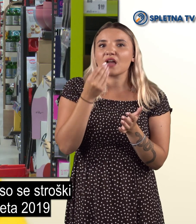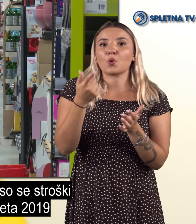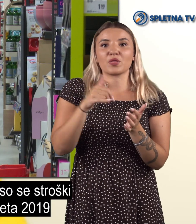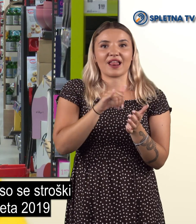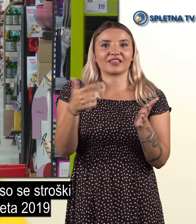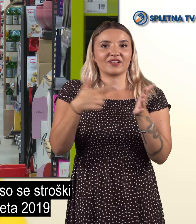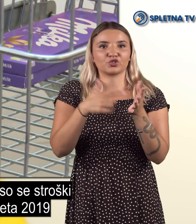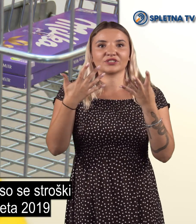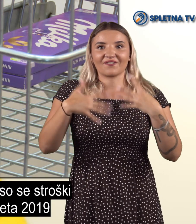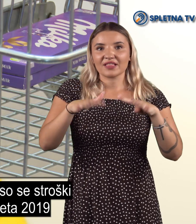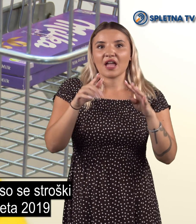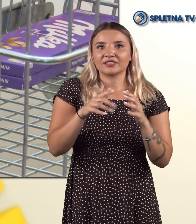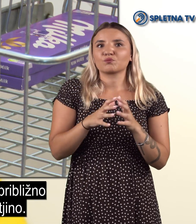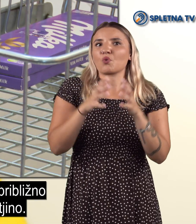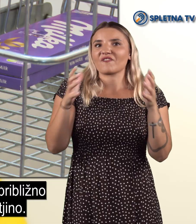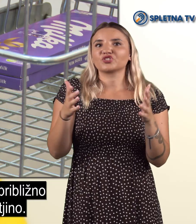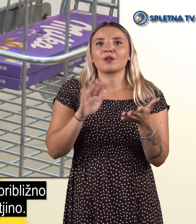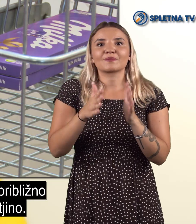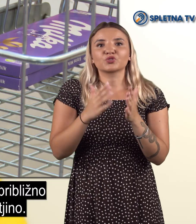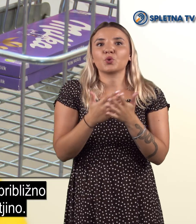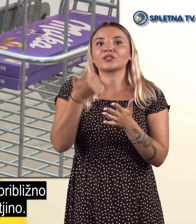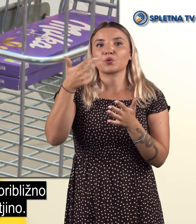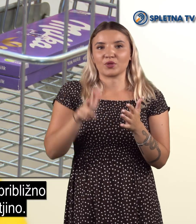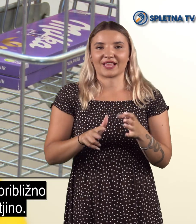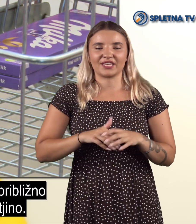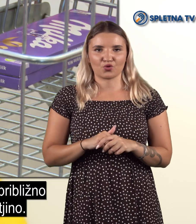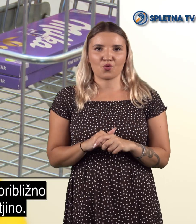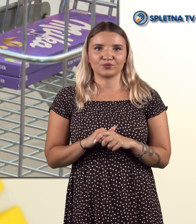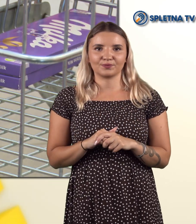leta 2019 povečali približno za tretjino.